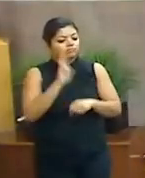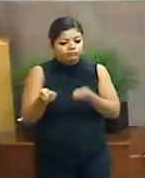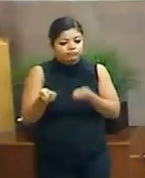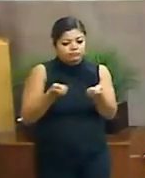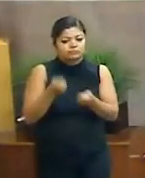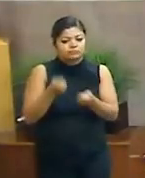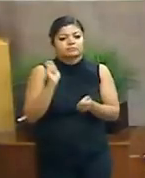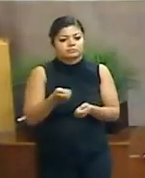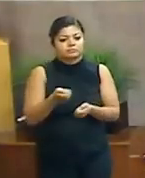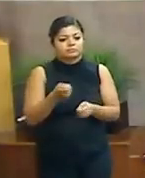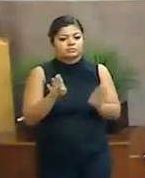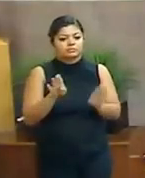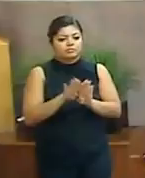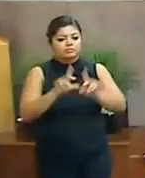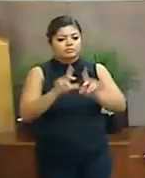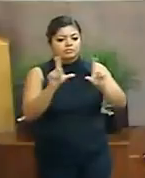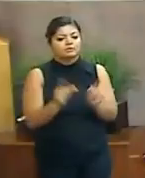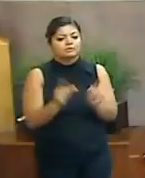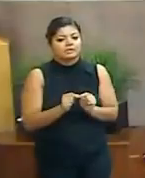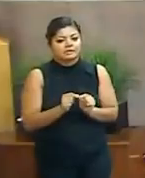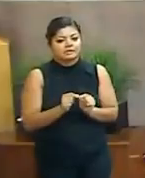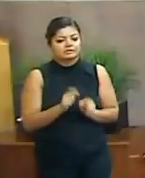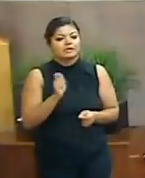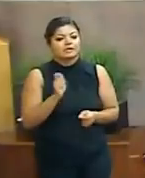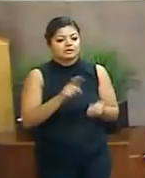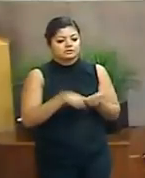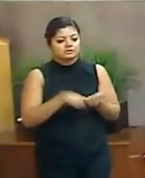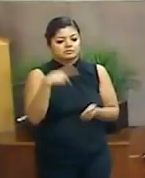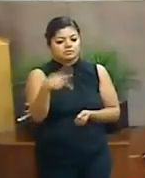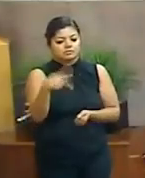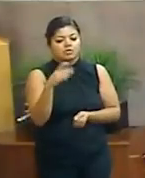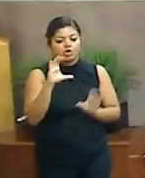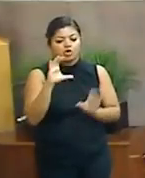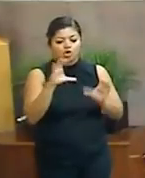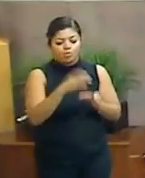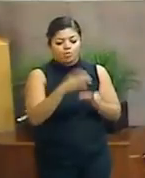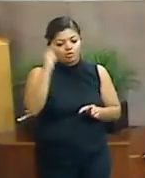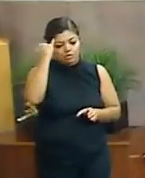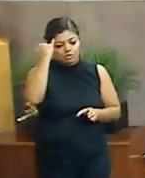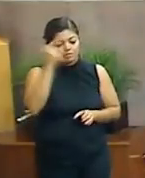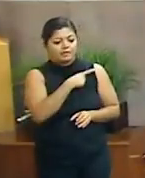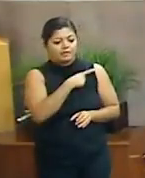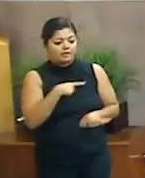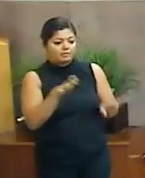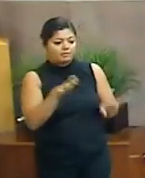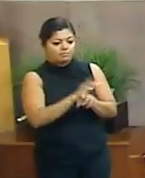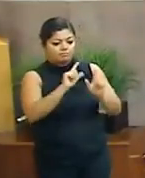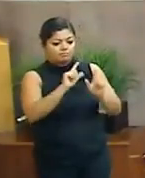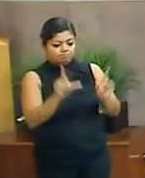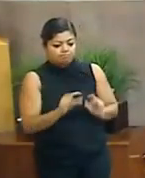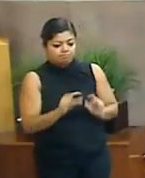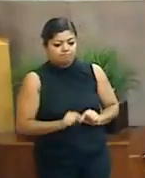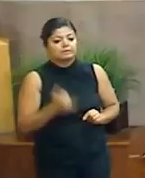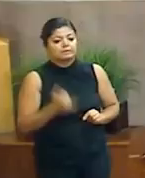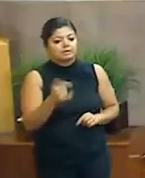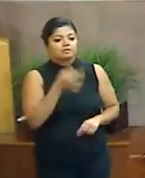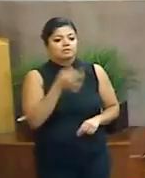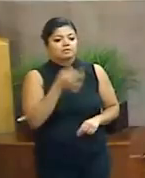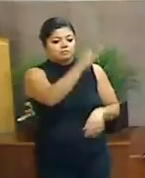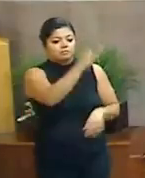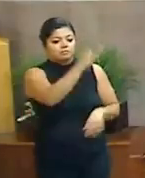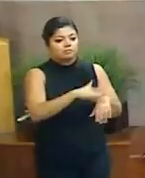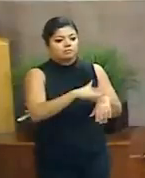reducción de la síntesis de la sentencia en la lengua de la comunidad indígena en cuestión y se ordene que el resumen de la resolución se ha multiplicado de manera